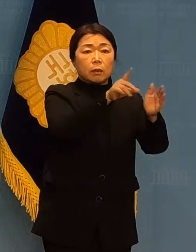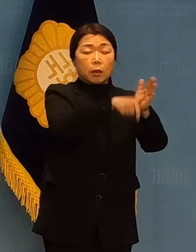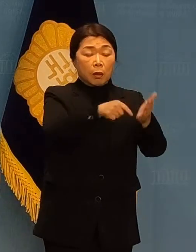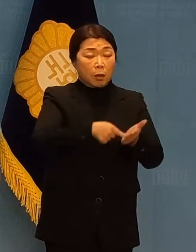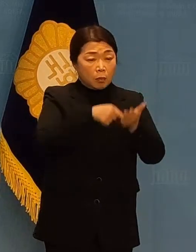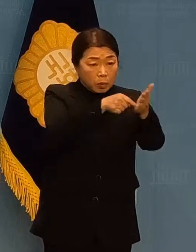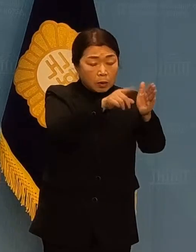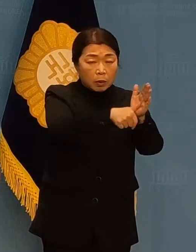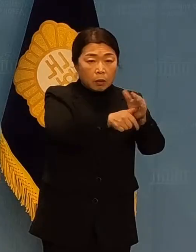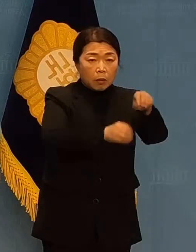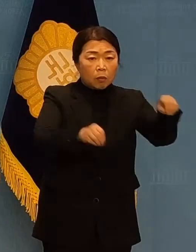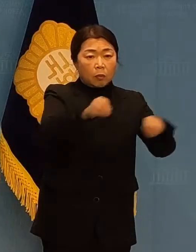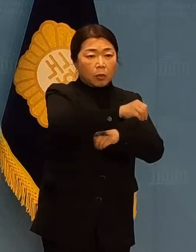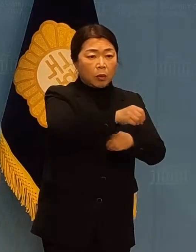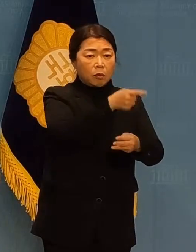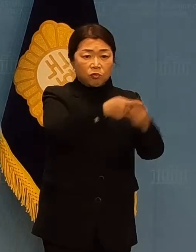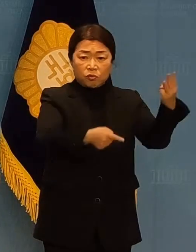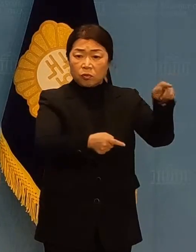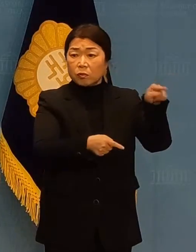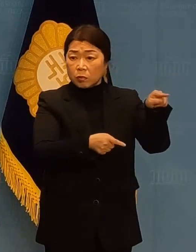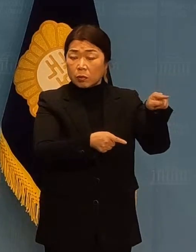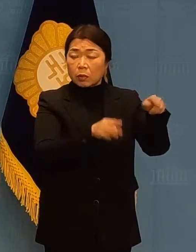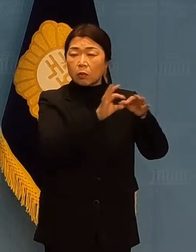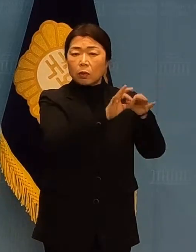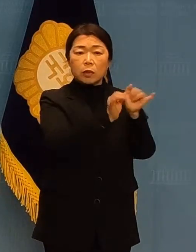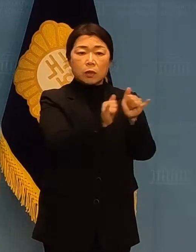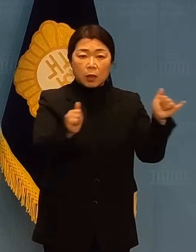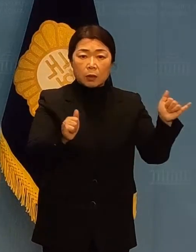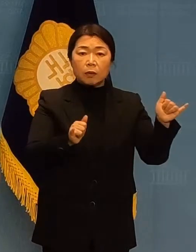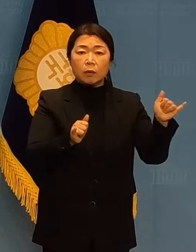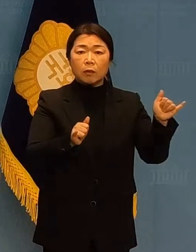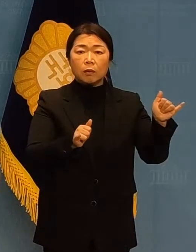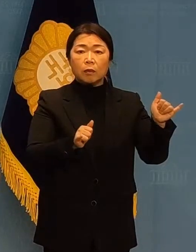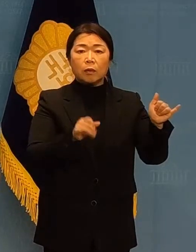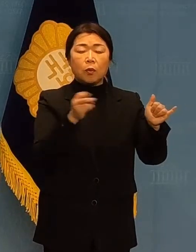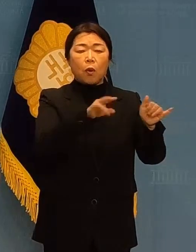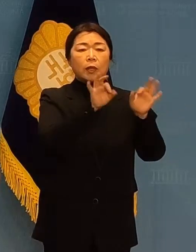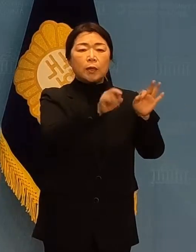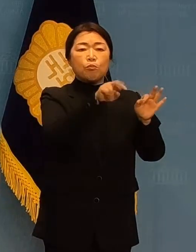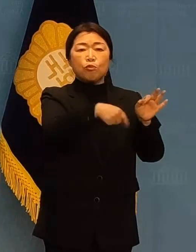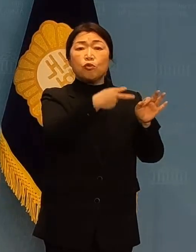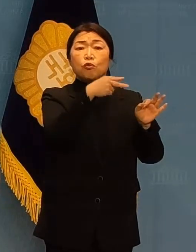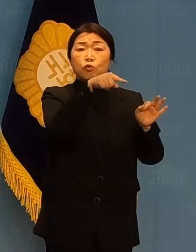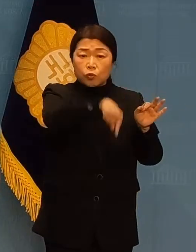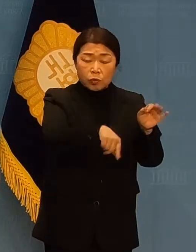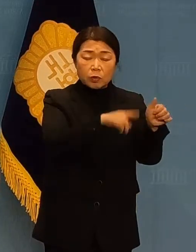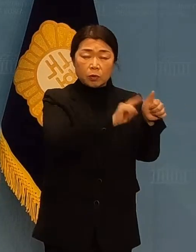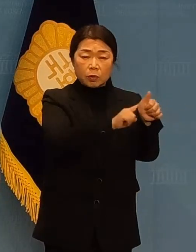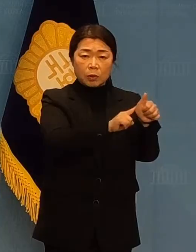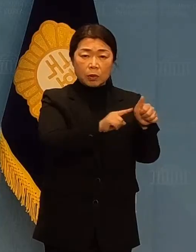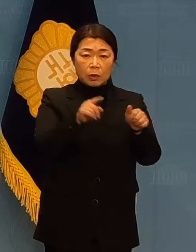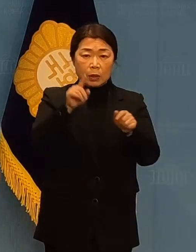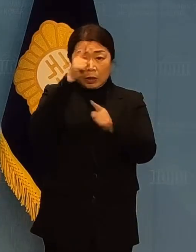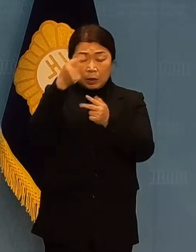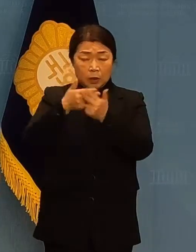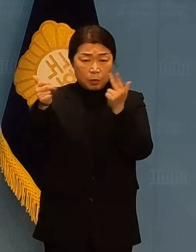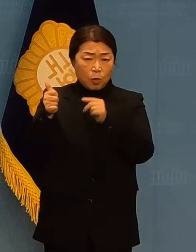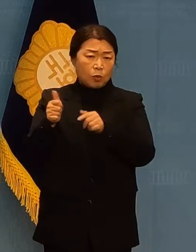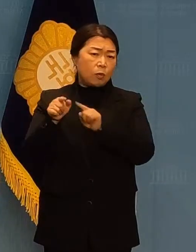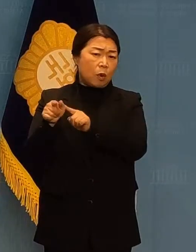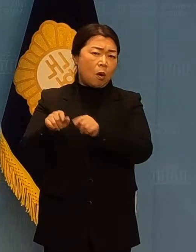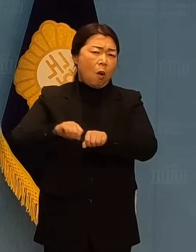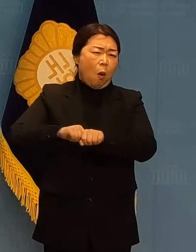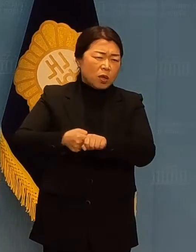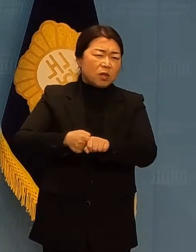오히려 윤석열 집단은, 아니 그 후보 김문수는 이재명 후보가 억지